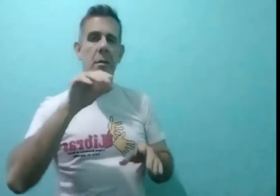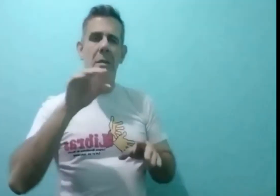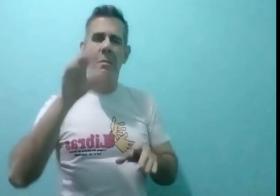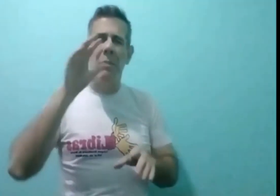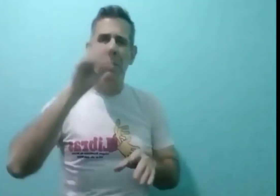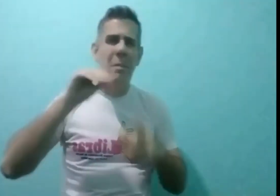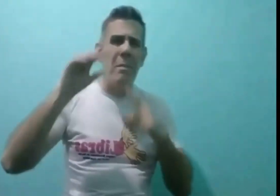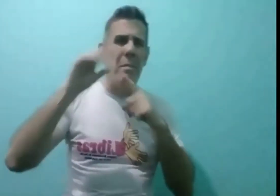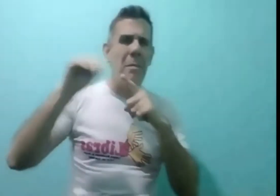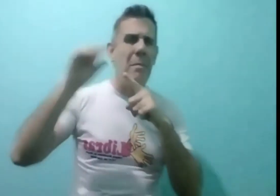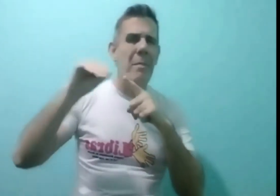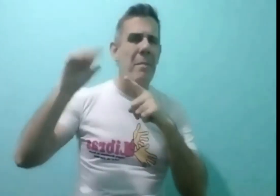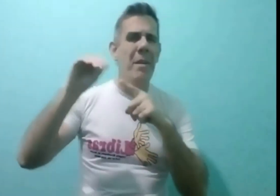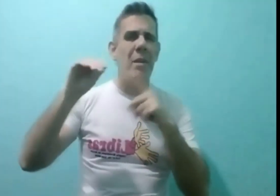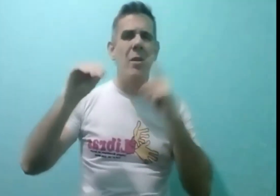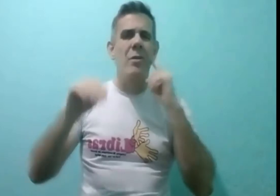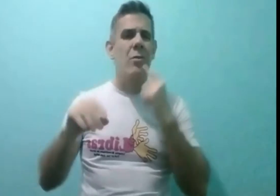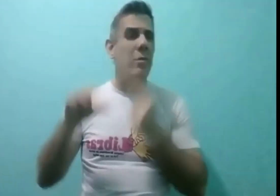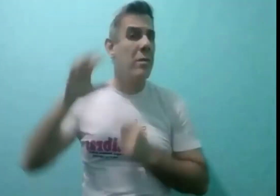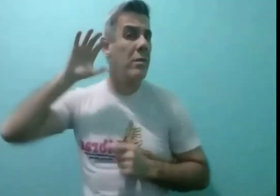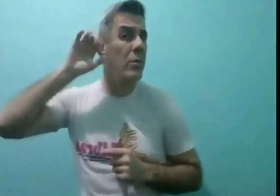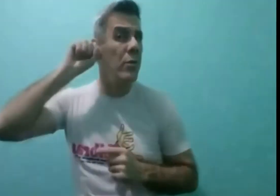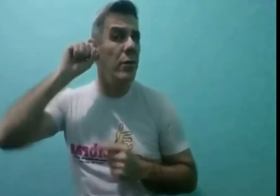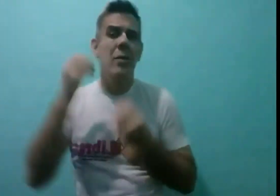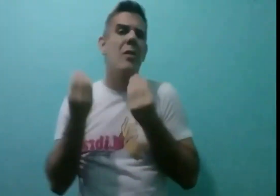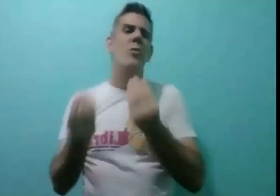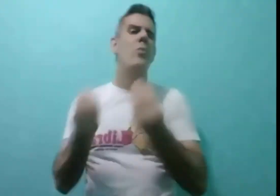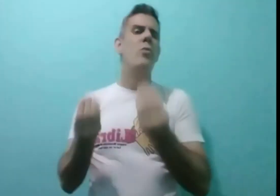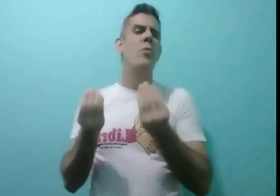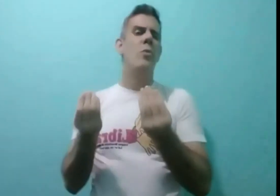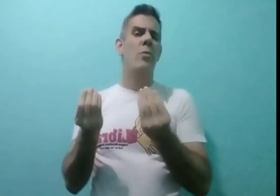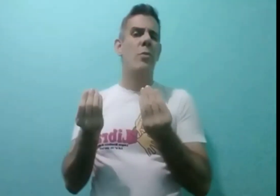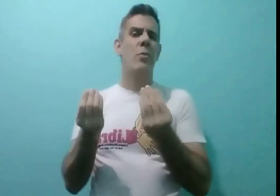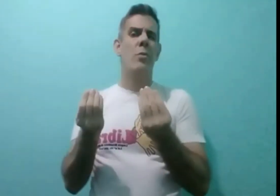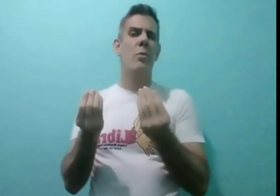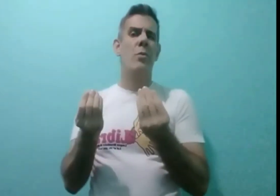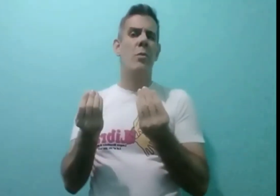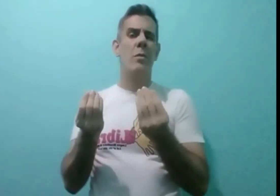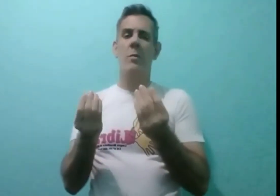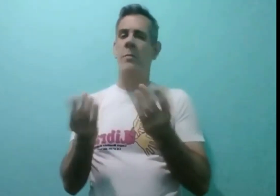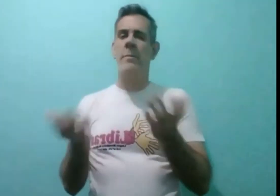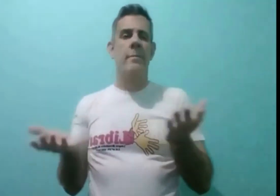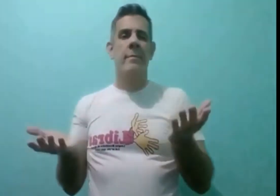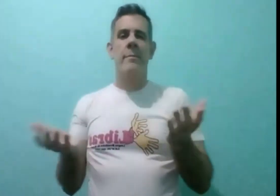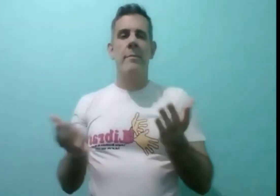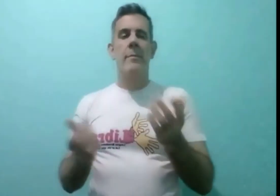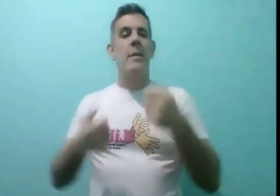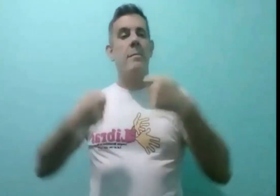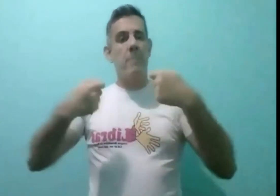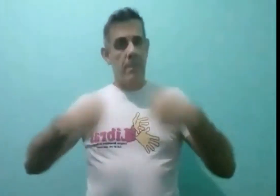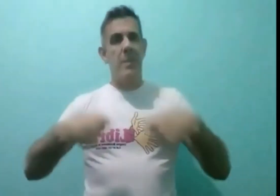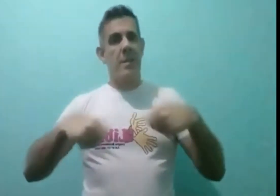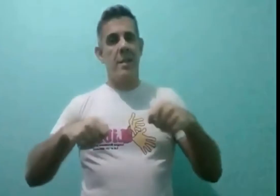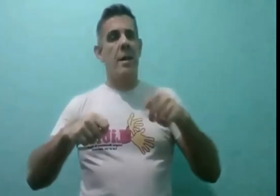utilizando apenas a oralização, mas a oralização ela é funcional para o surdo. Como é que eu posso utilizar a oralização se o surdo não